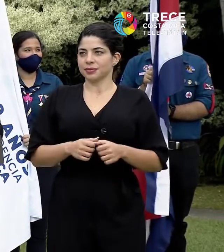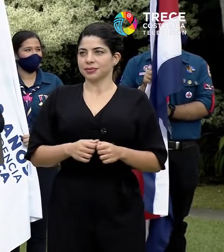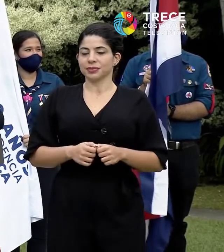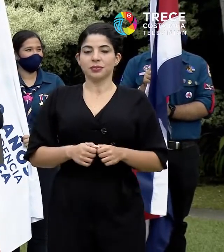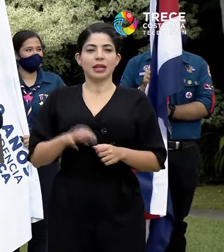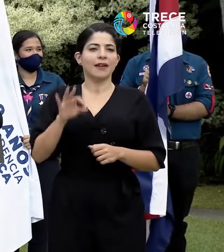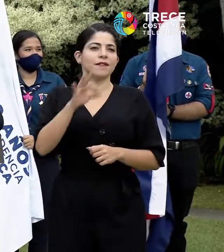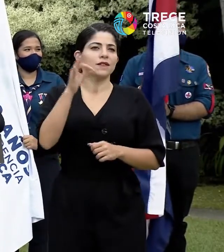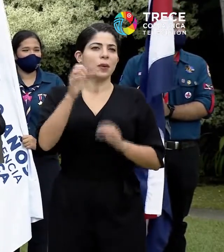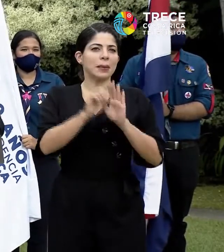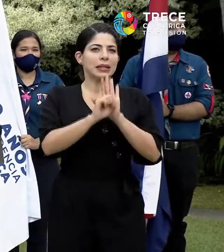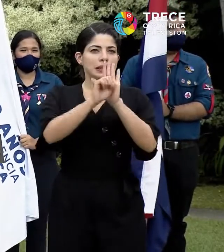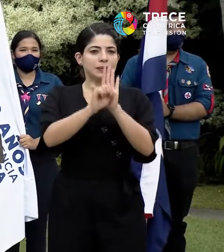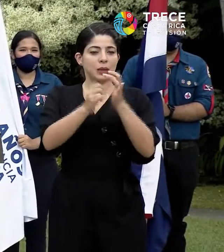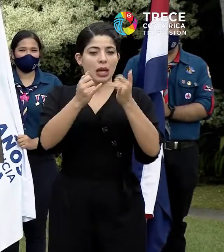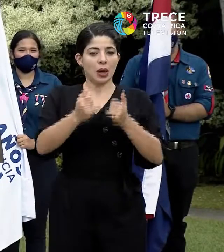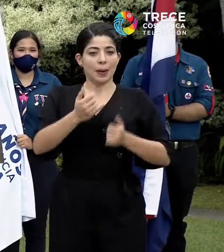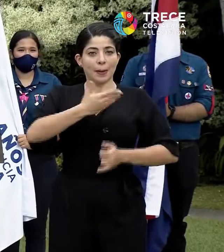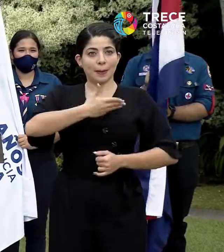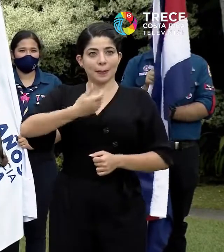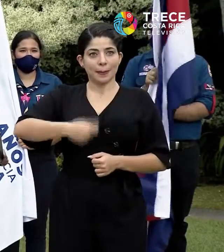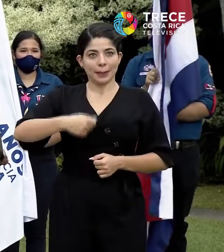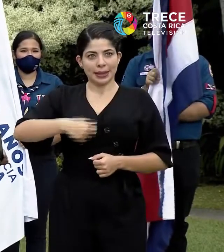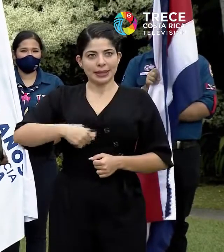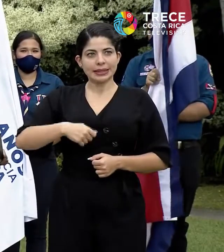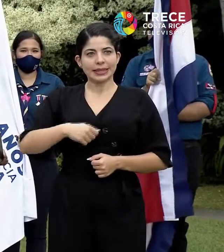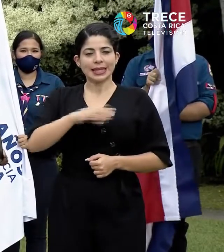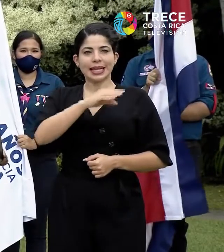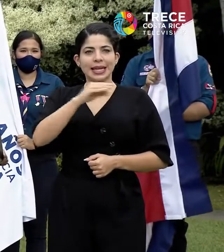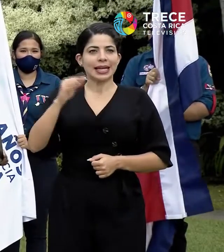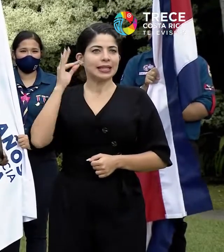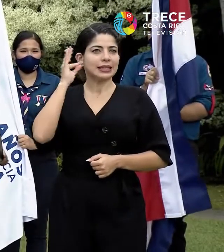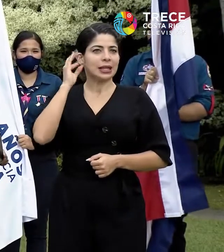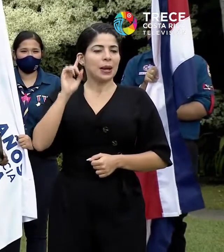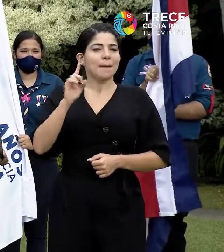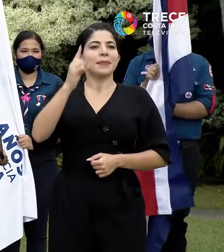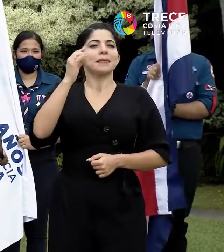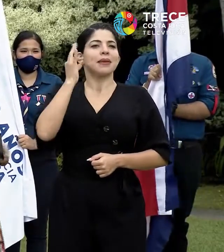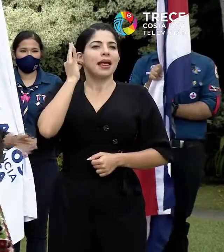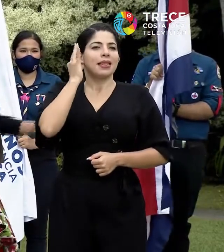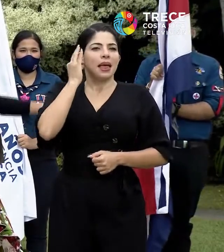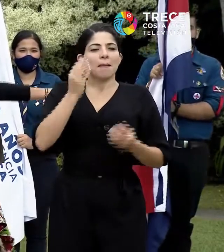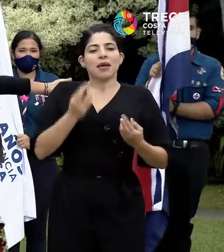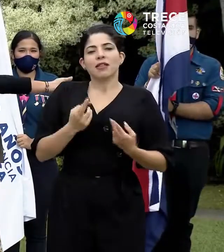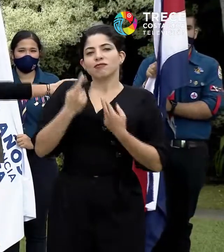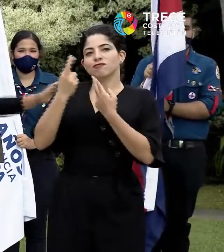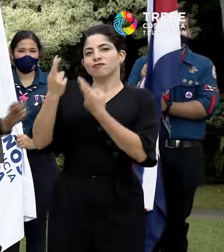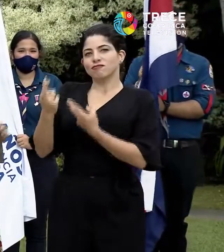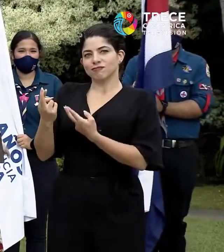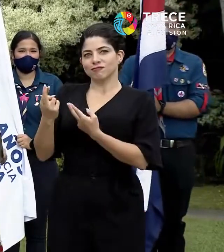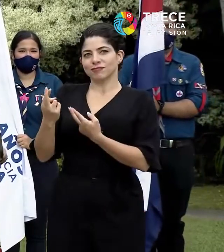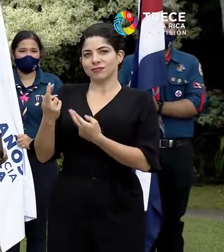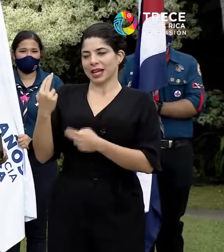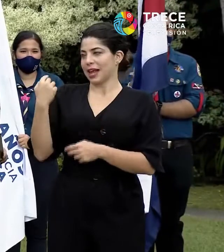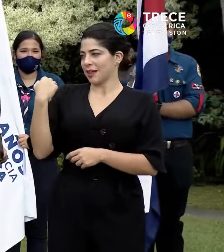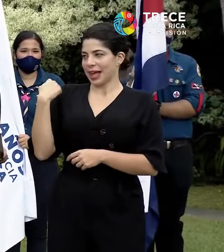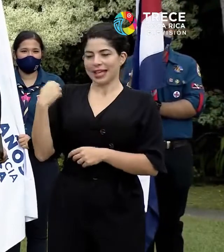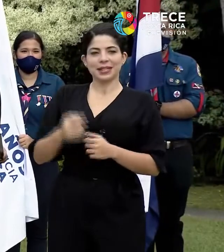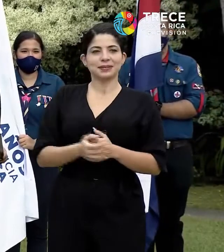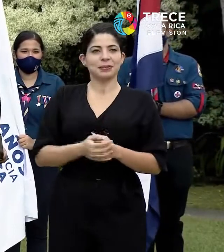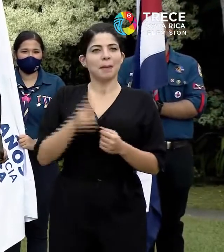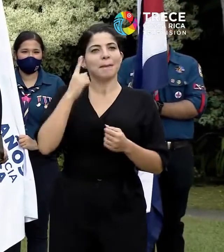De forma simbólica, a continuación, el señor presidente de la República y la señora primera dama le entregarán un obsequio que está ubicado acá